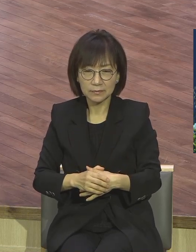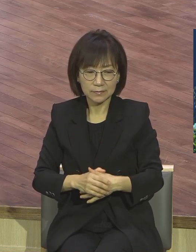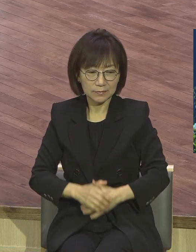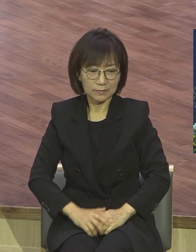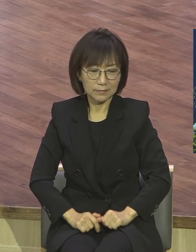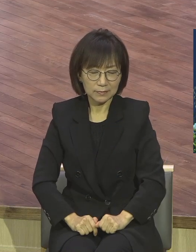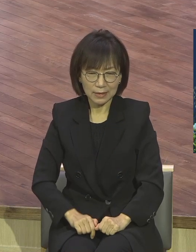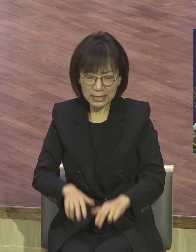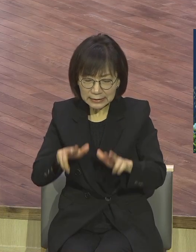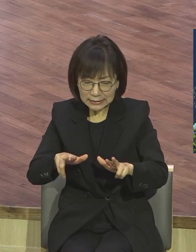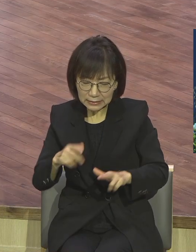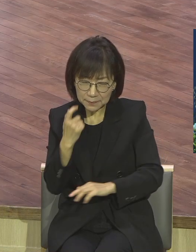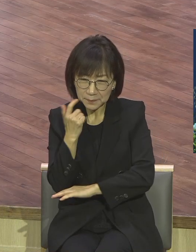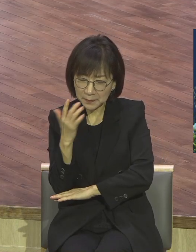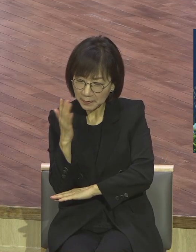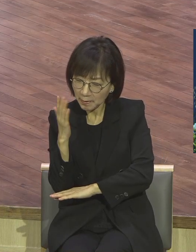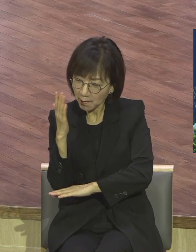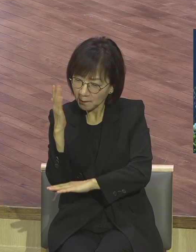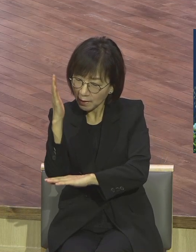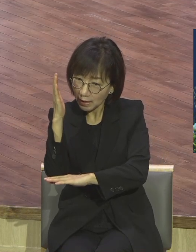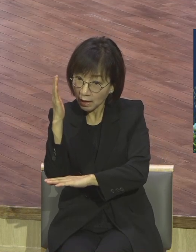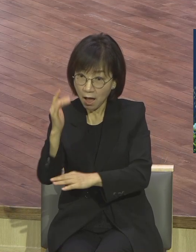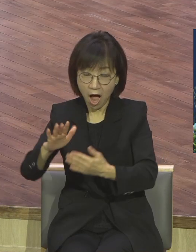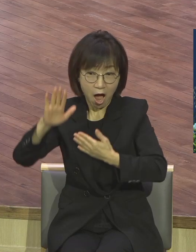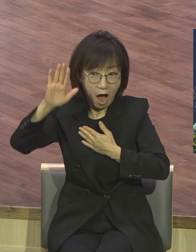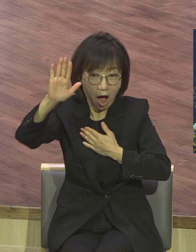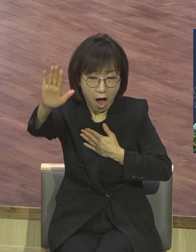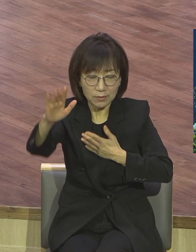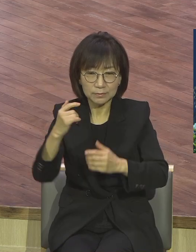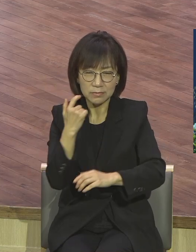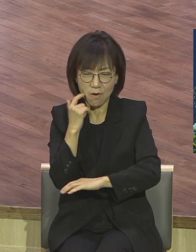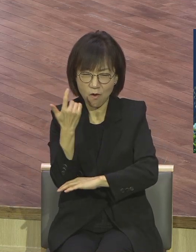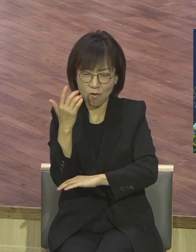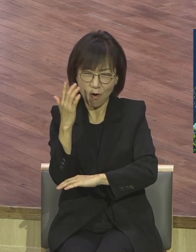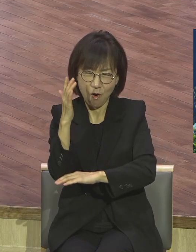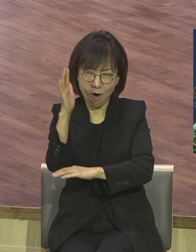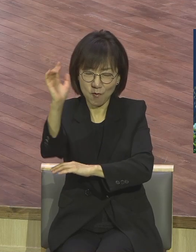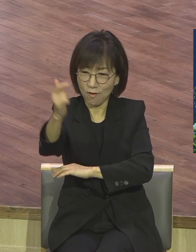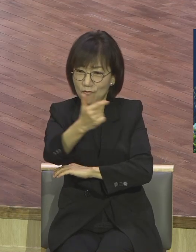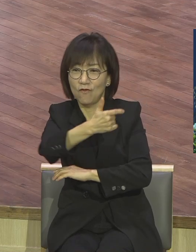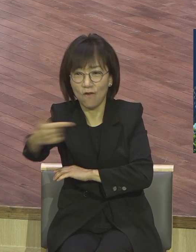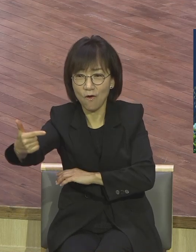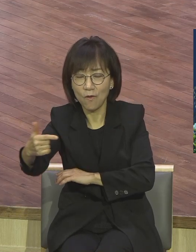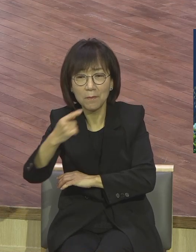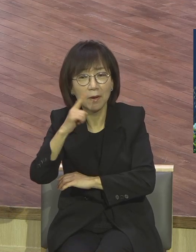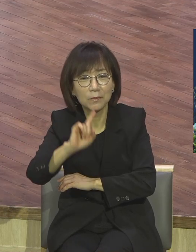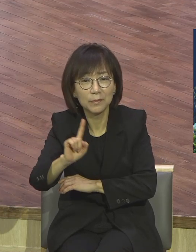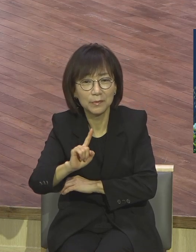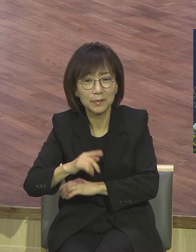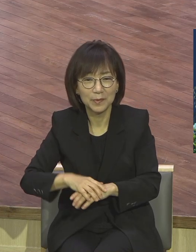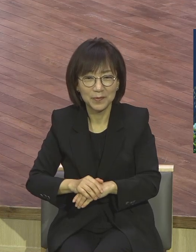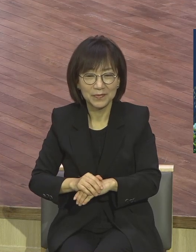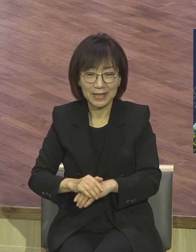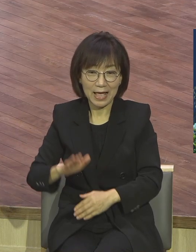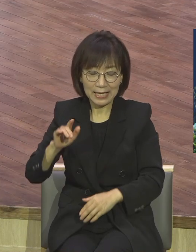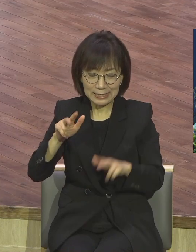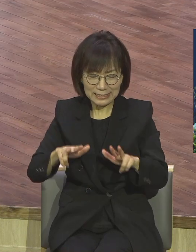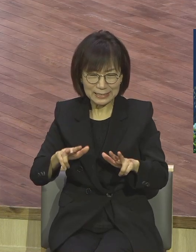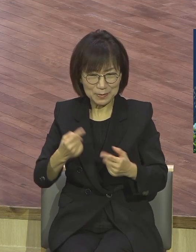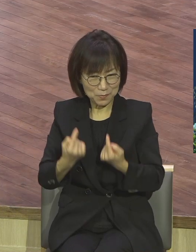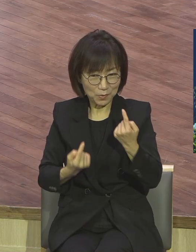영광이 이전 영광보다 크리라. 쉽게 말하면 앞으로 여러분이 받을